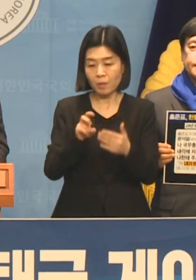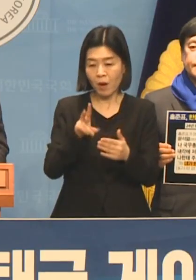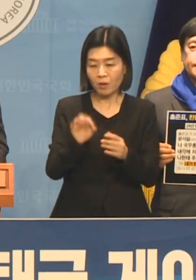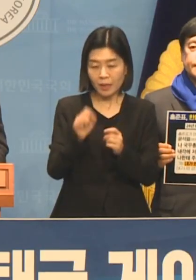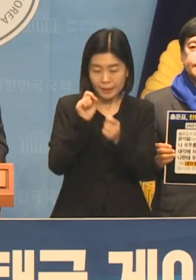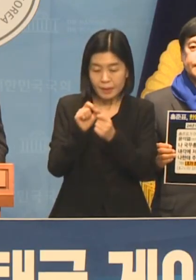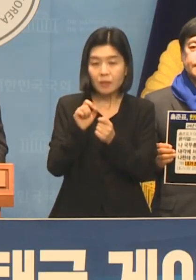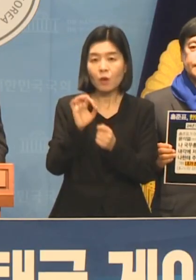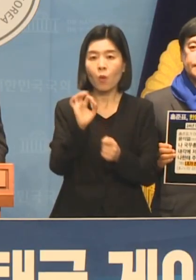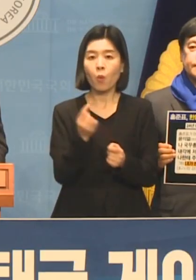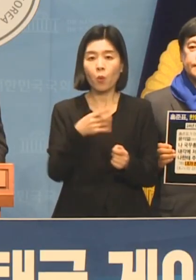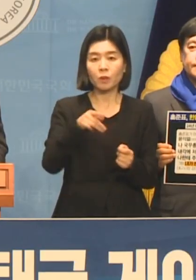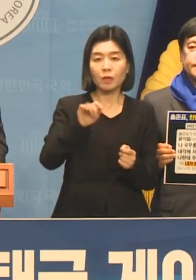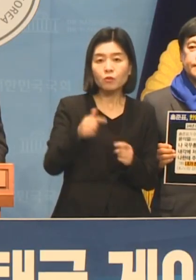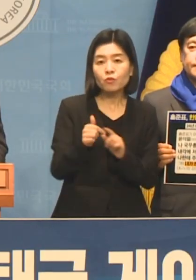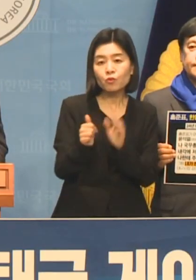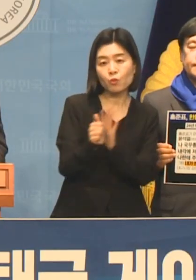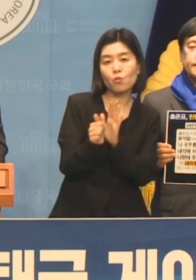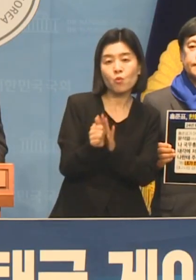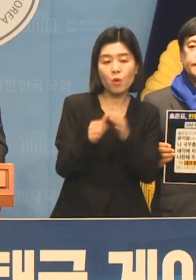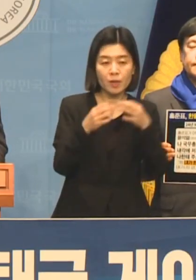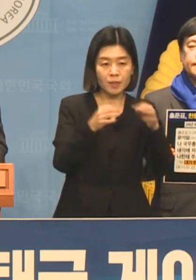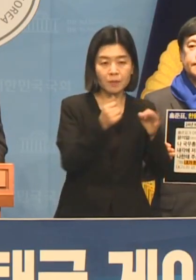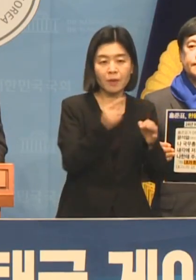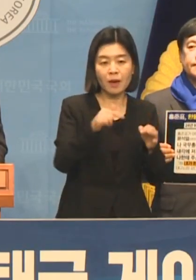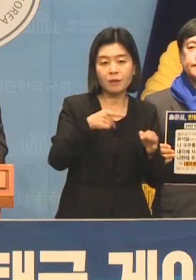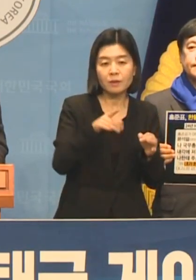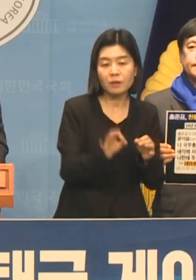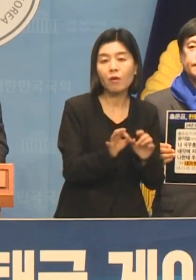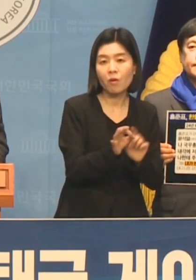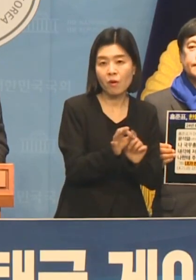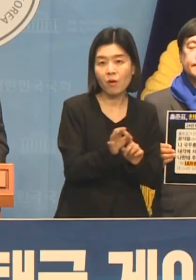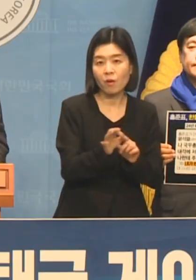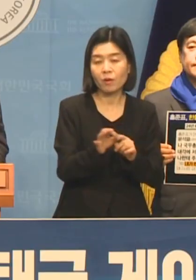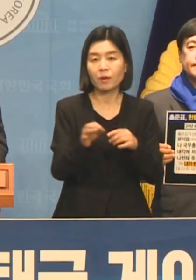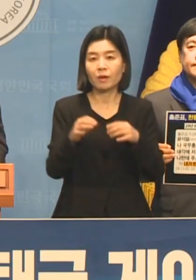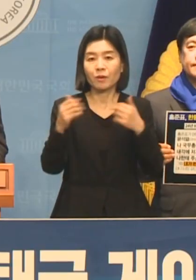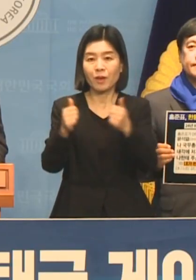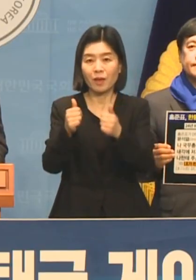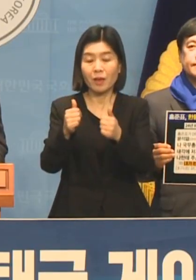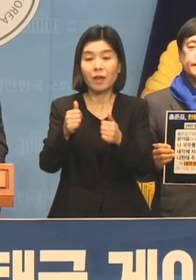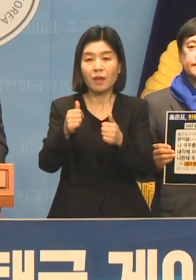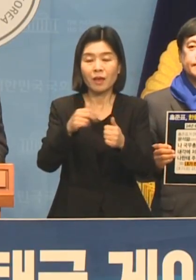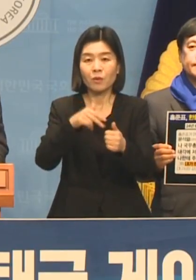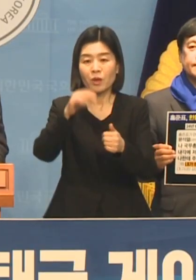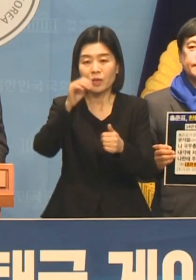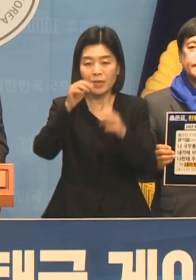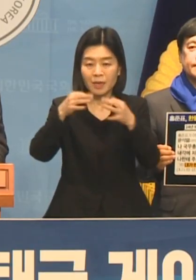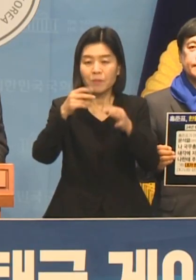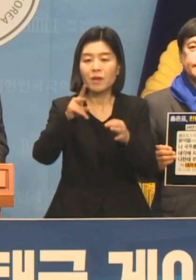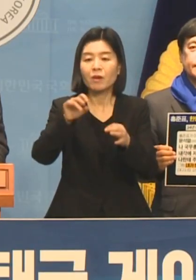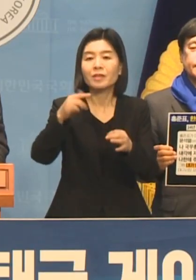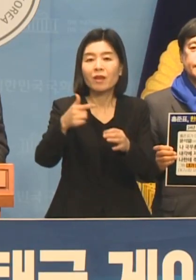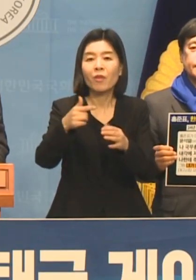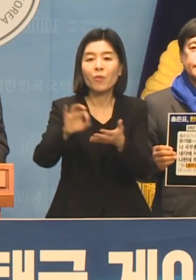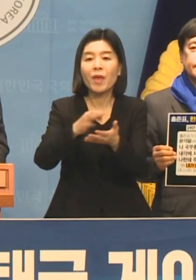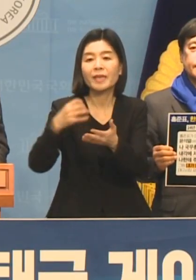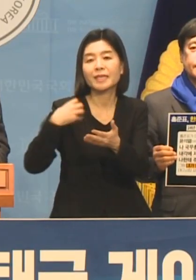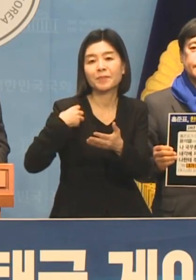오세훈 스폰서 김한정 회장은 김영선 의원의 회계 책임자였던